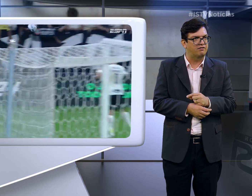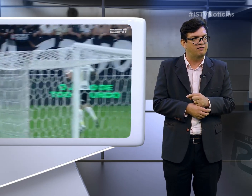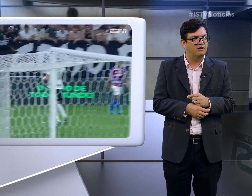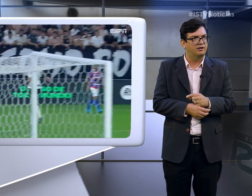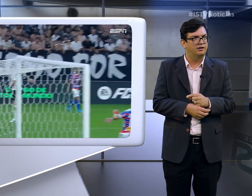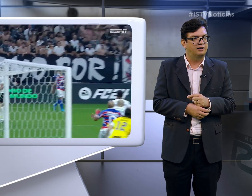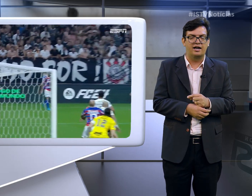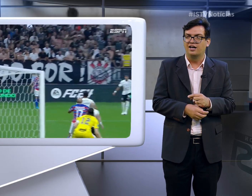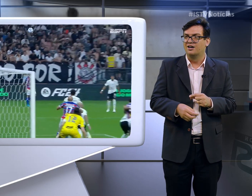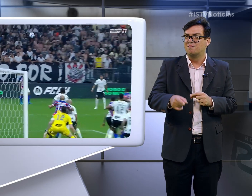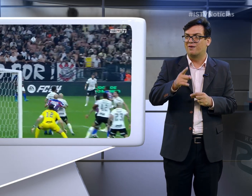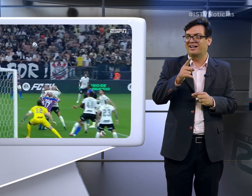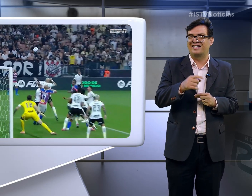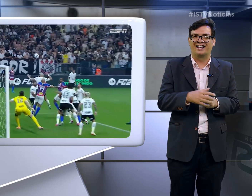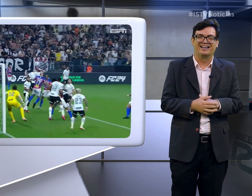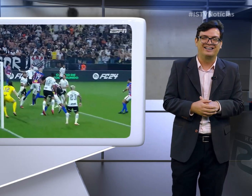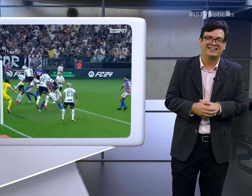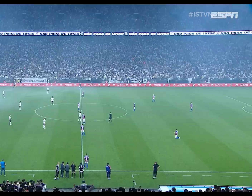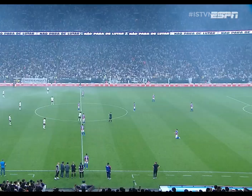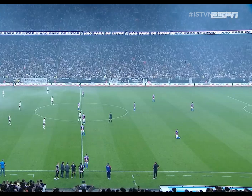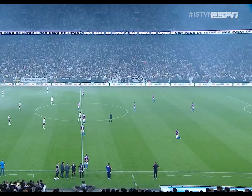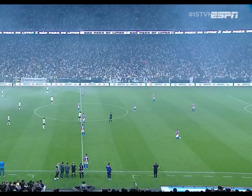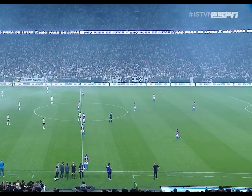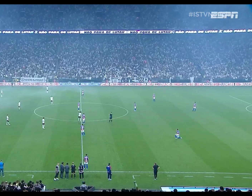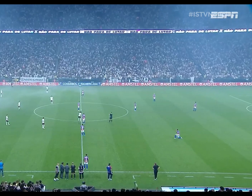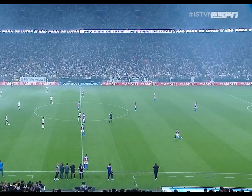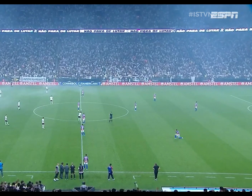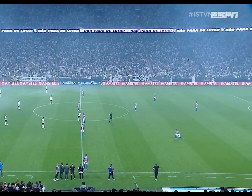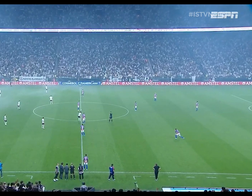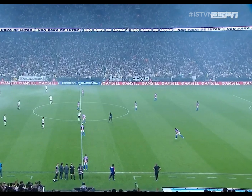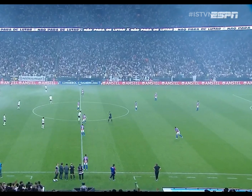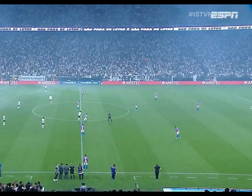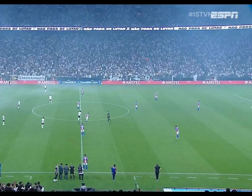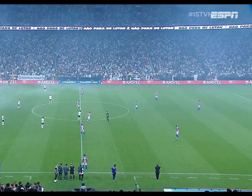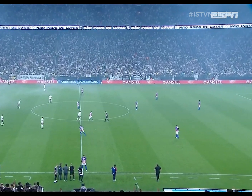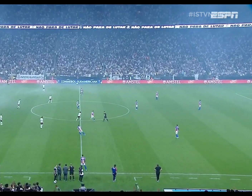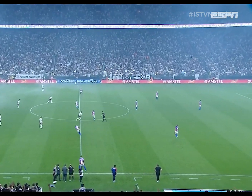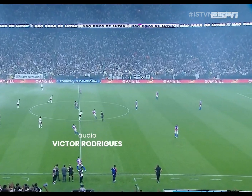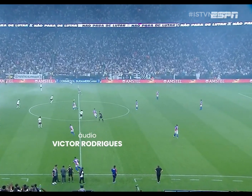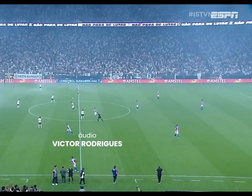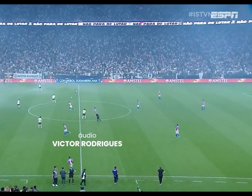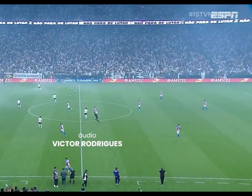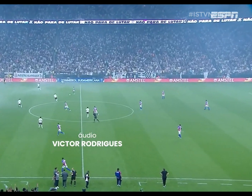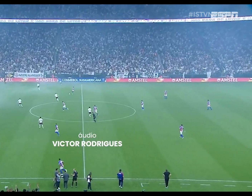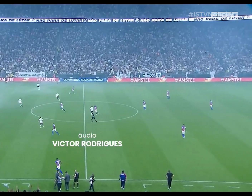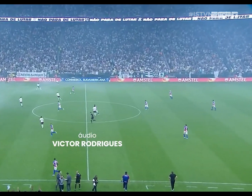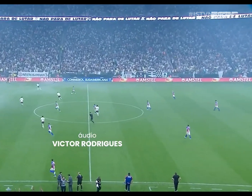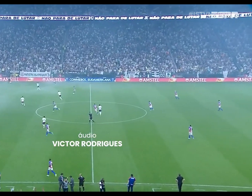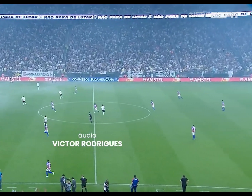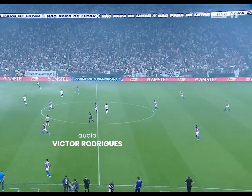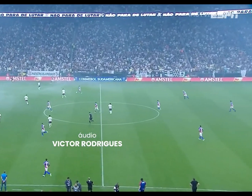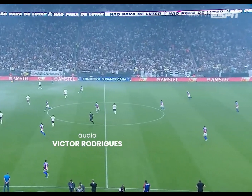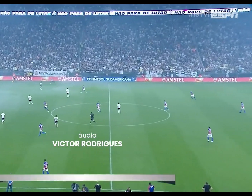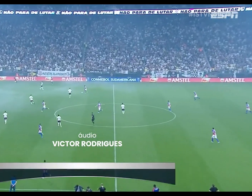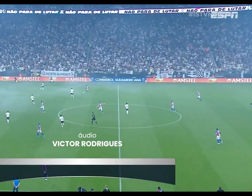alface, né? Põe na tela. Na Neoquímica Arena, o Corinthians recebeu Fortaleza pelo jogo de ida das semifinais da